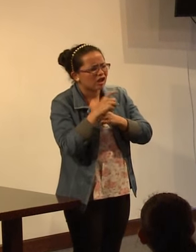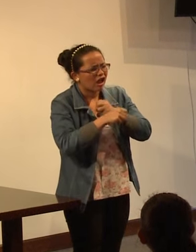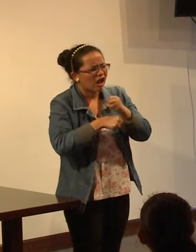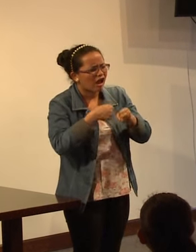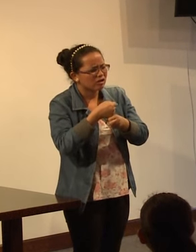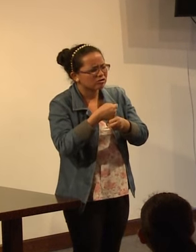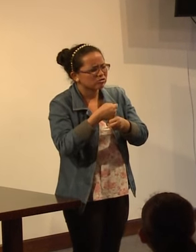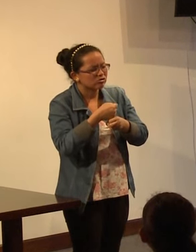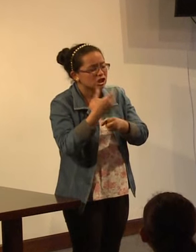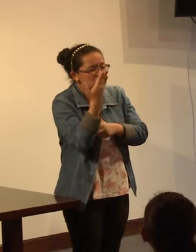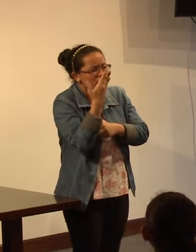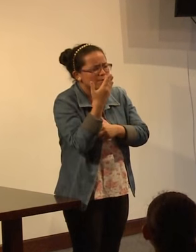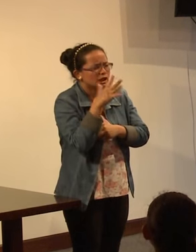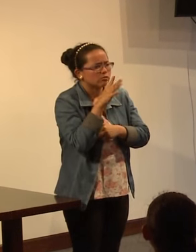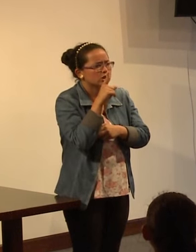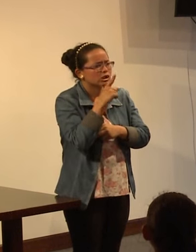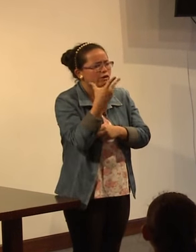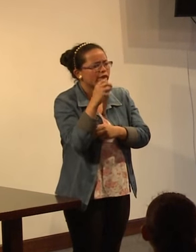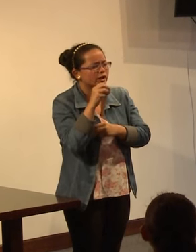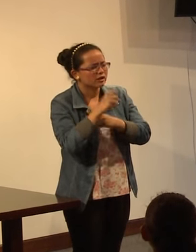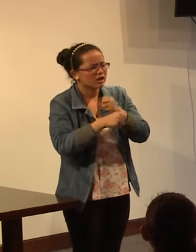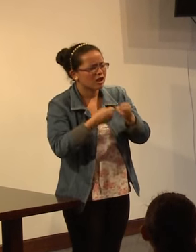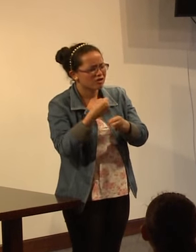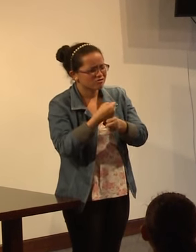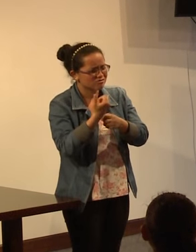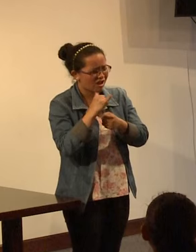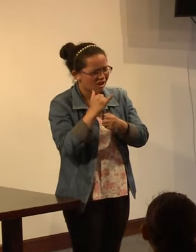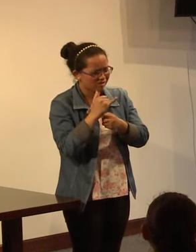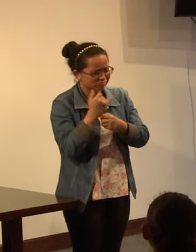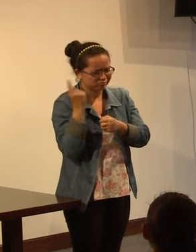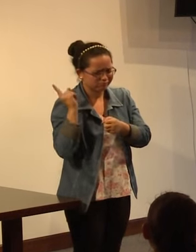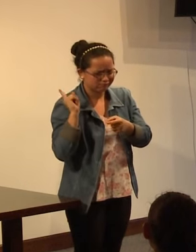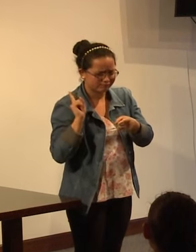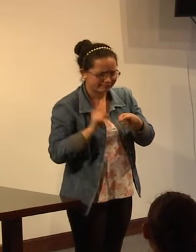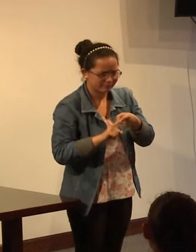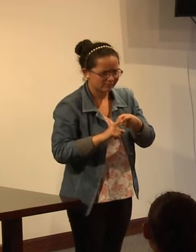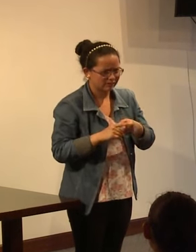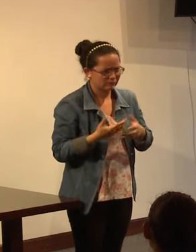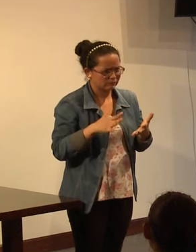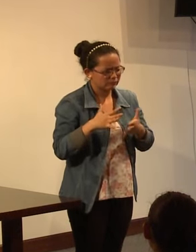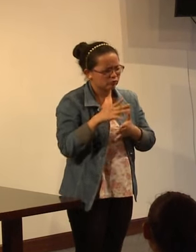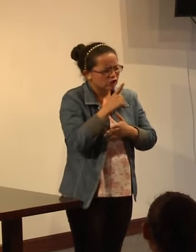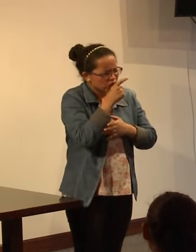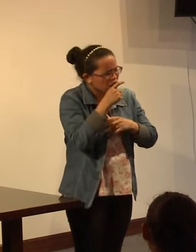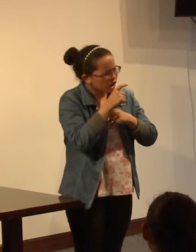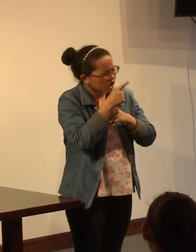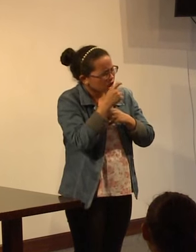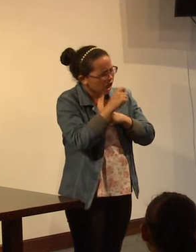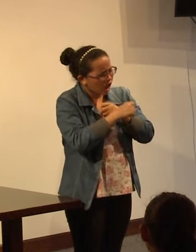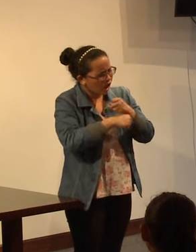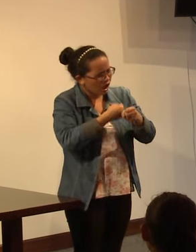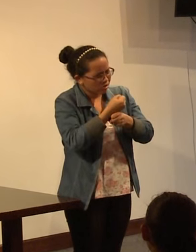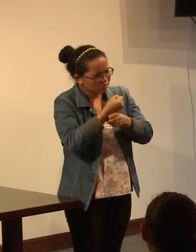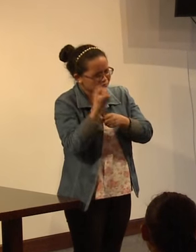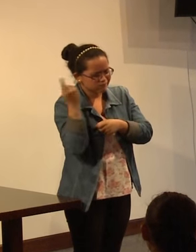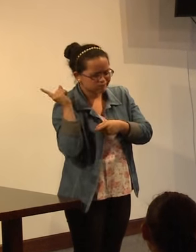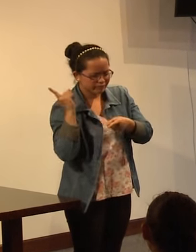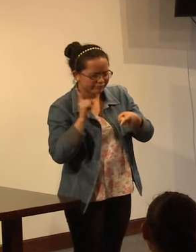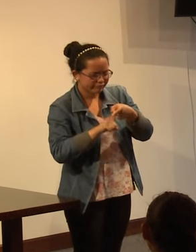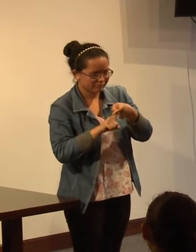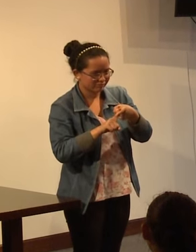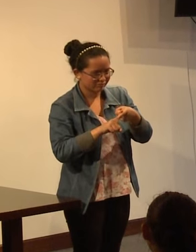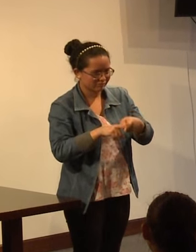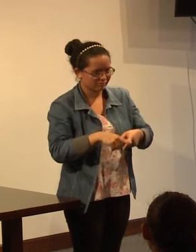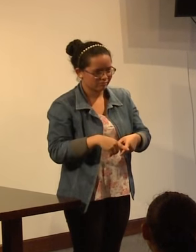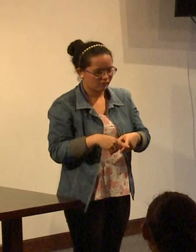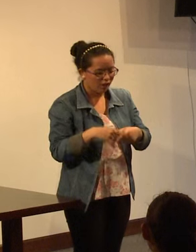de 120 años como lenguaje, ¿sí? Y como 100 ya como lenguaje artístico ya consolidado, pero